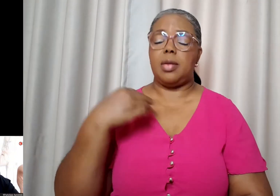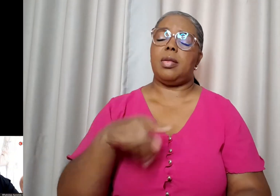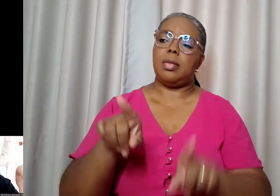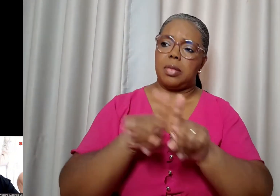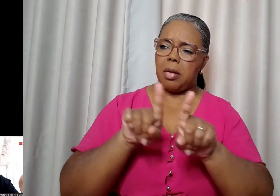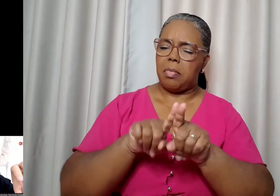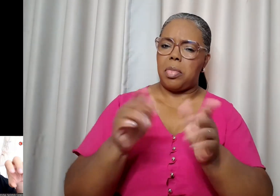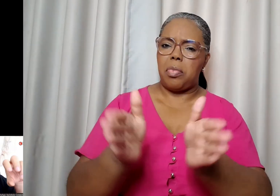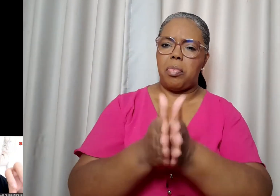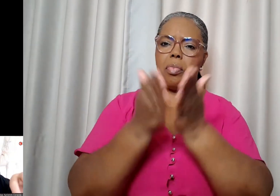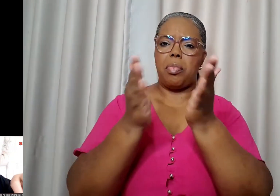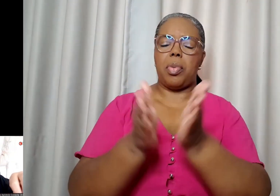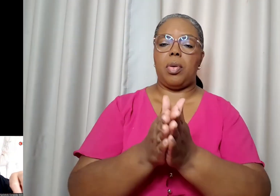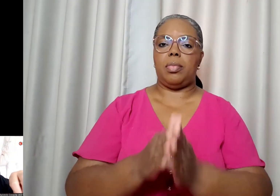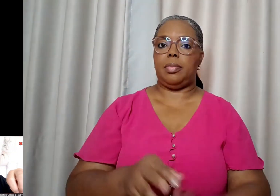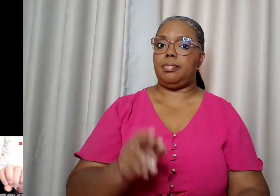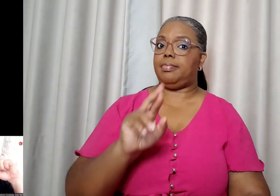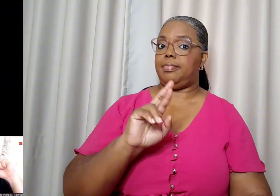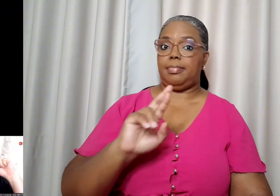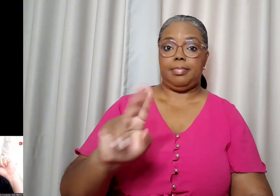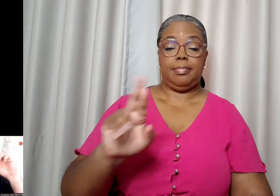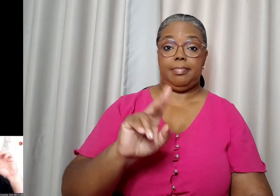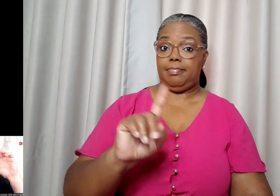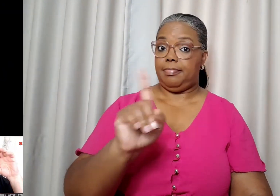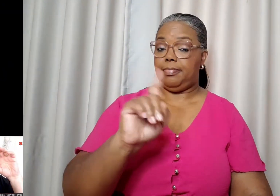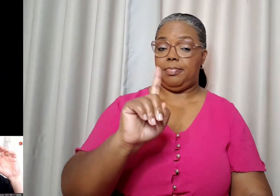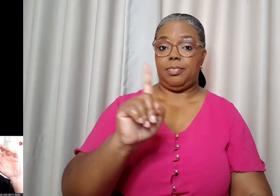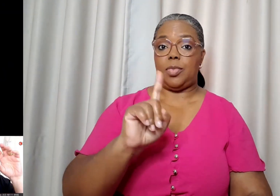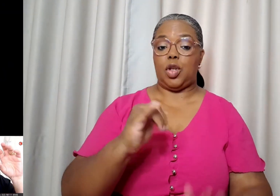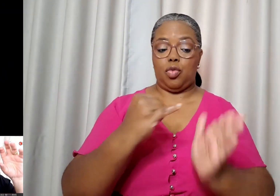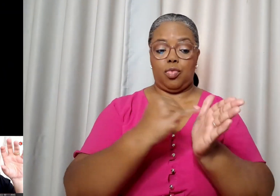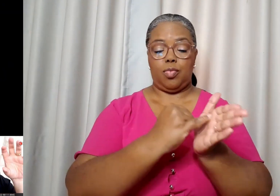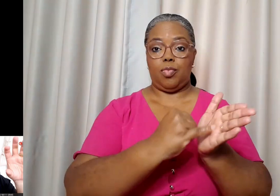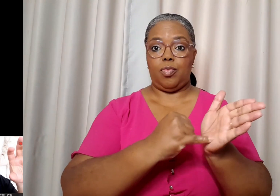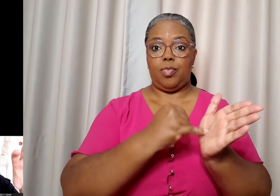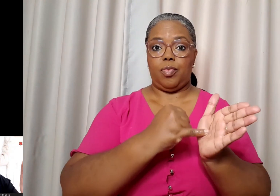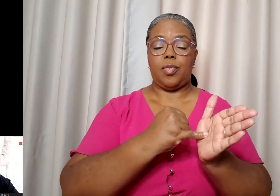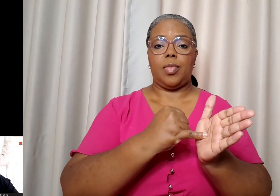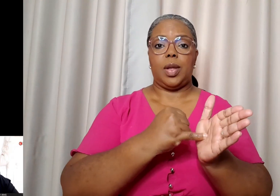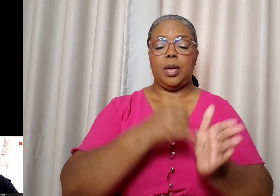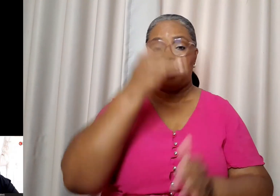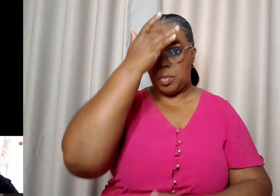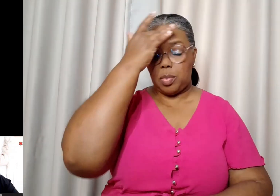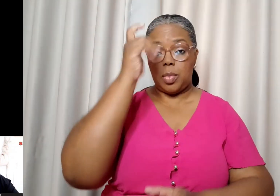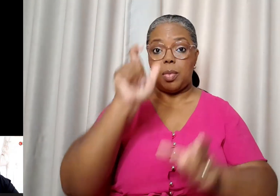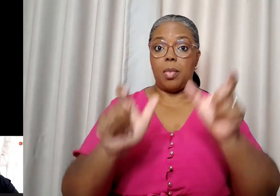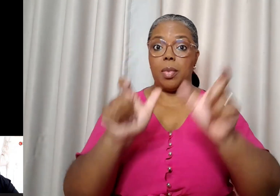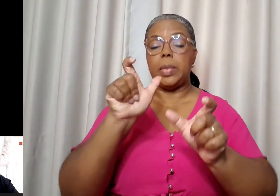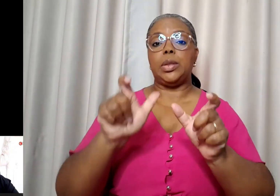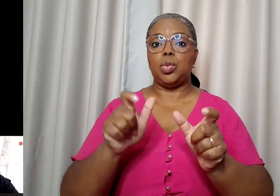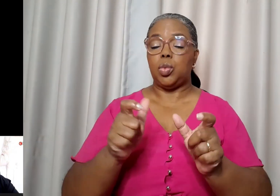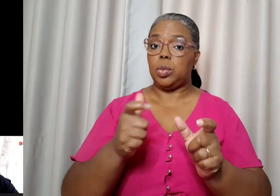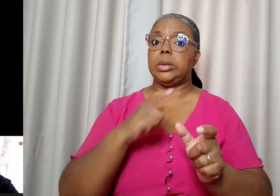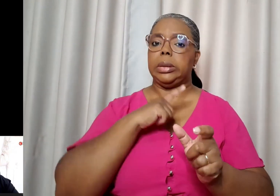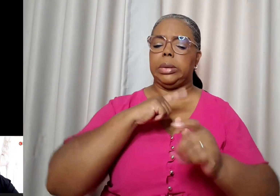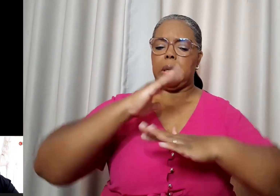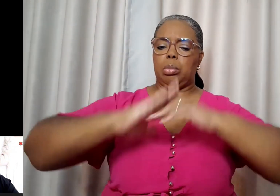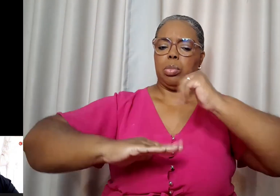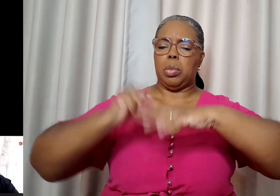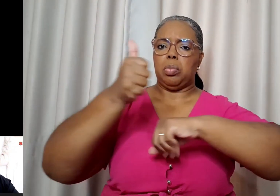José era alguém com posses, ele tinha uma profissão muito respeitada na